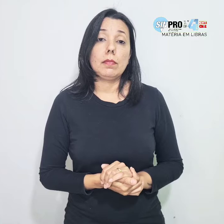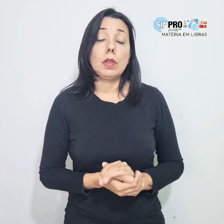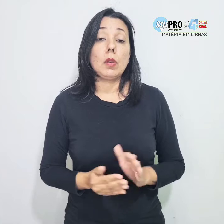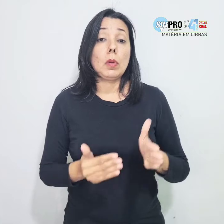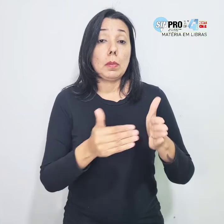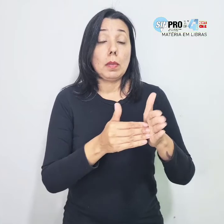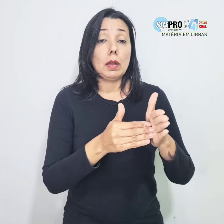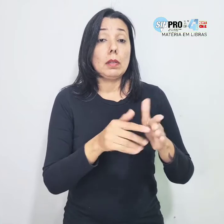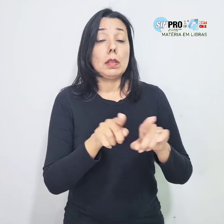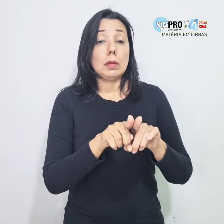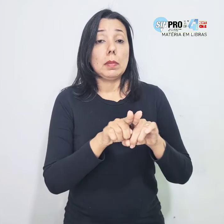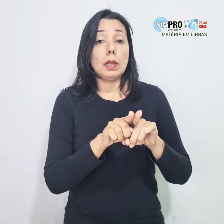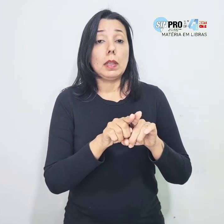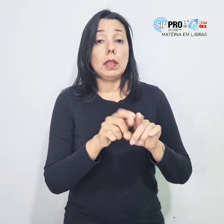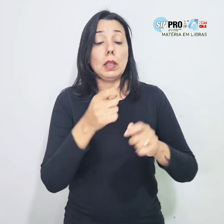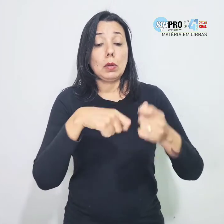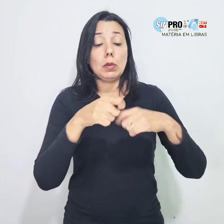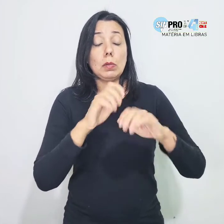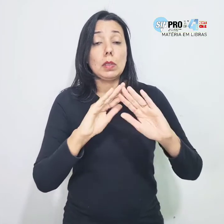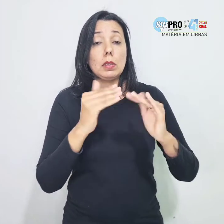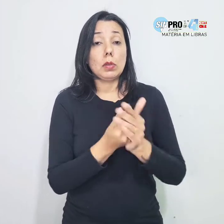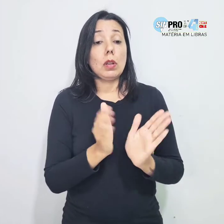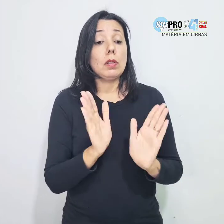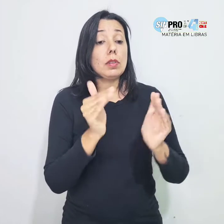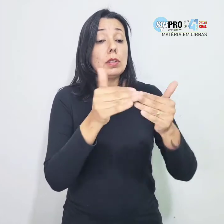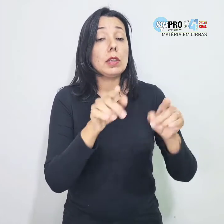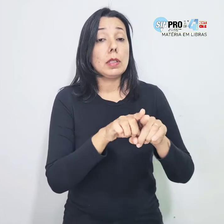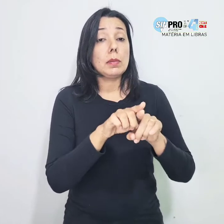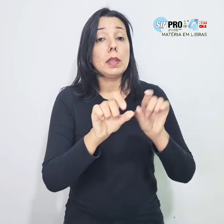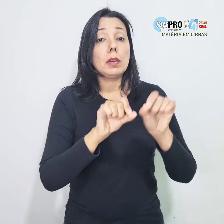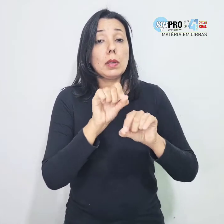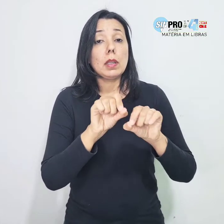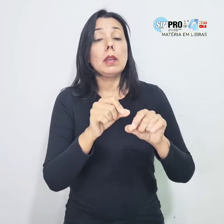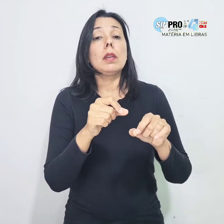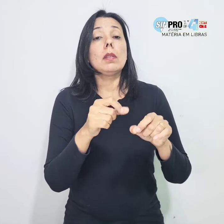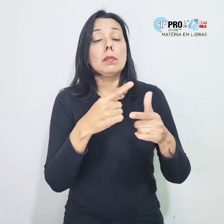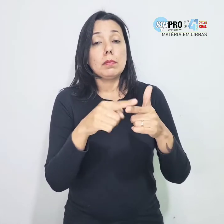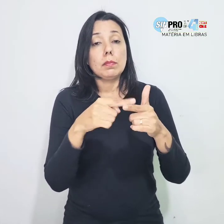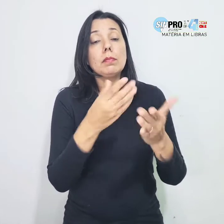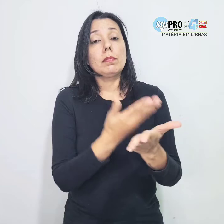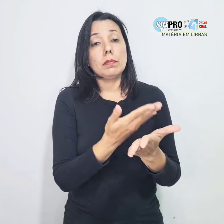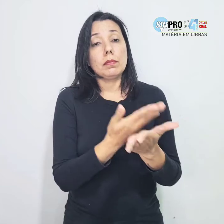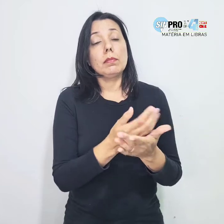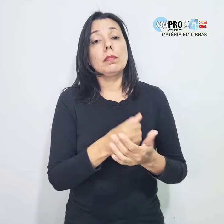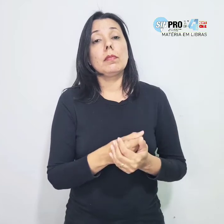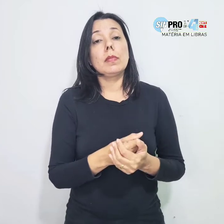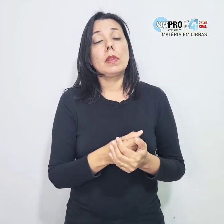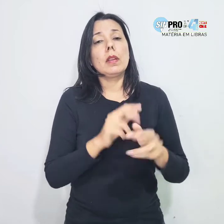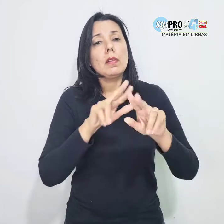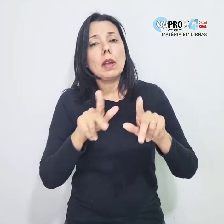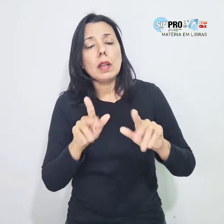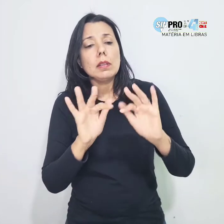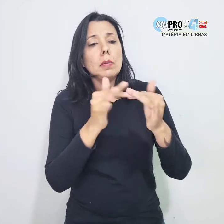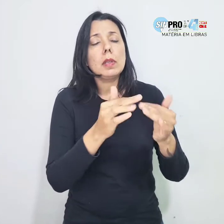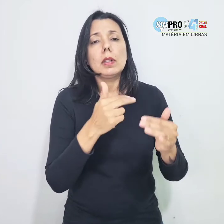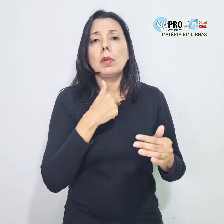impacto econômico das escolas fechadas também é alvo de estudos. Muitos pais não estão podendo